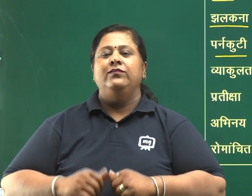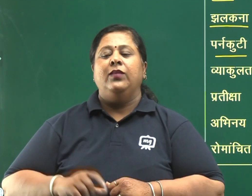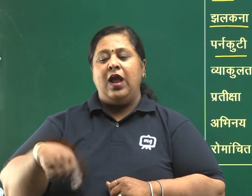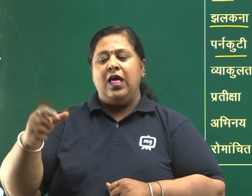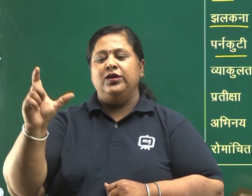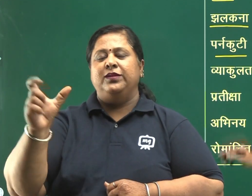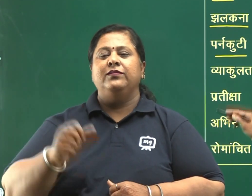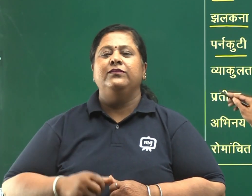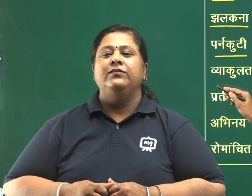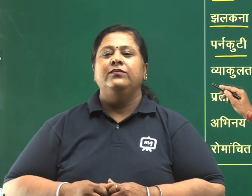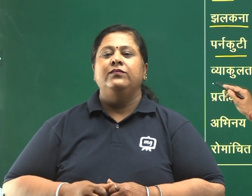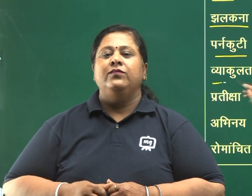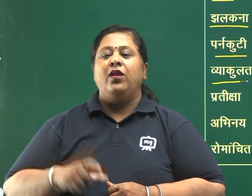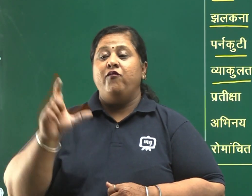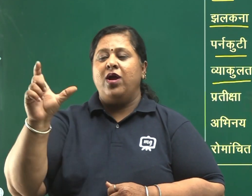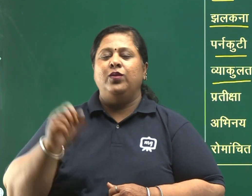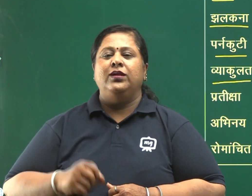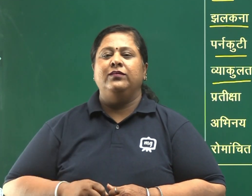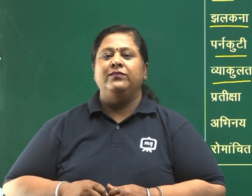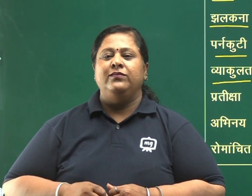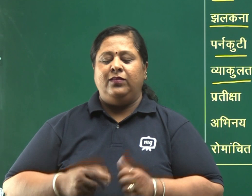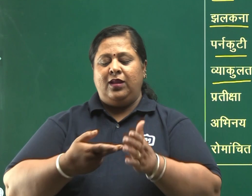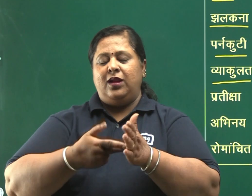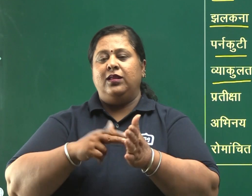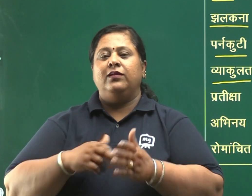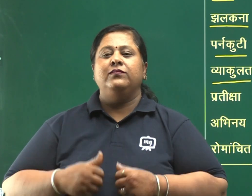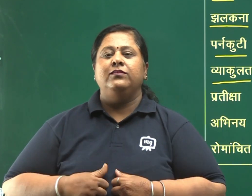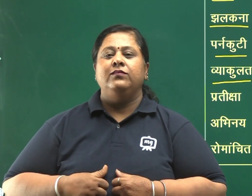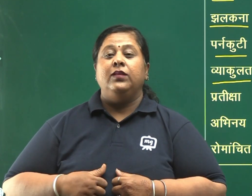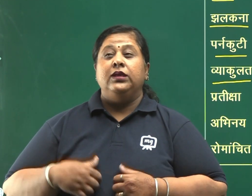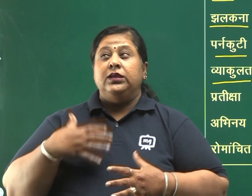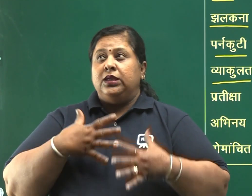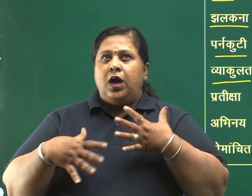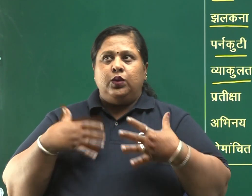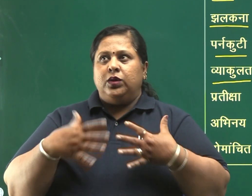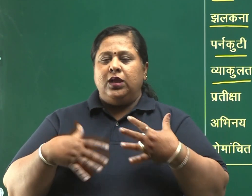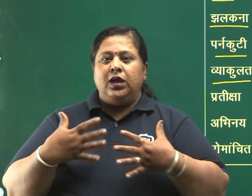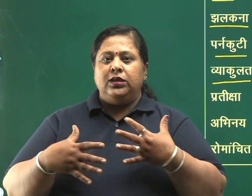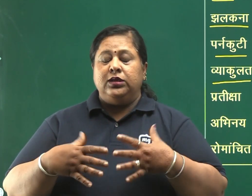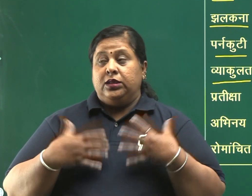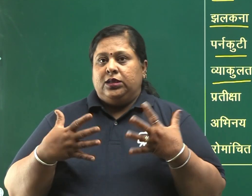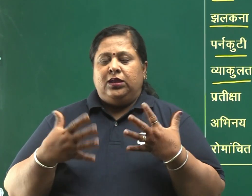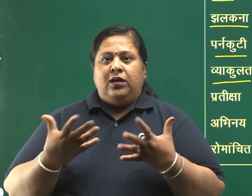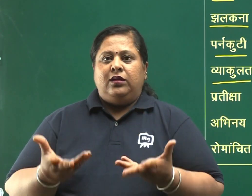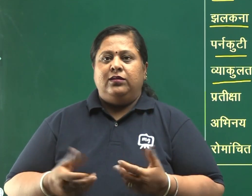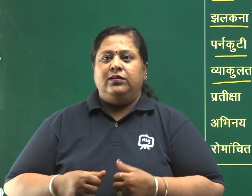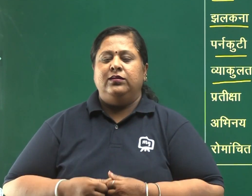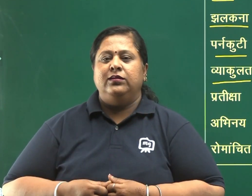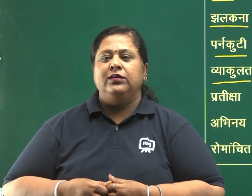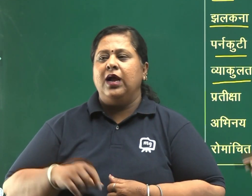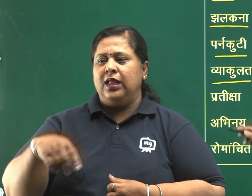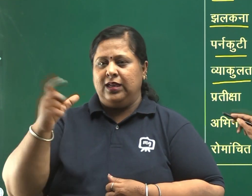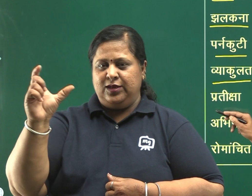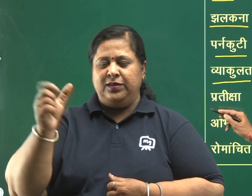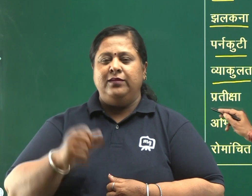अगला शब्द है व्याकुलता, अर्थ होगा आतुरता अधीरता।